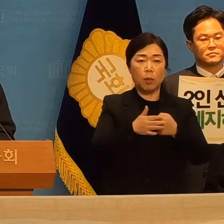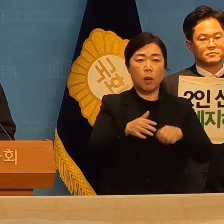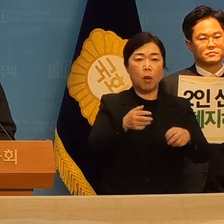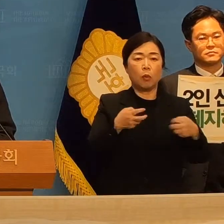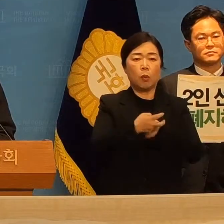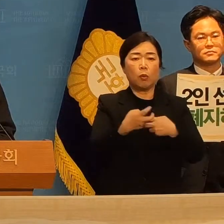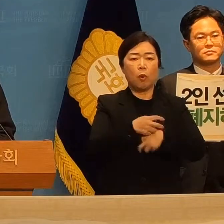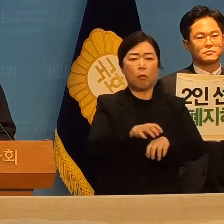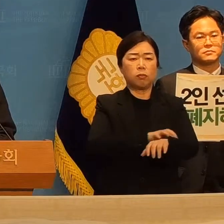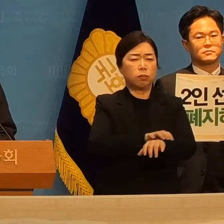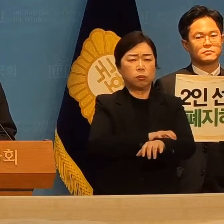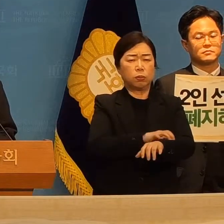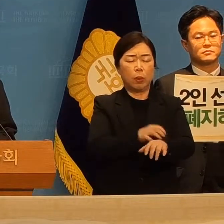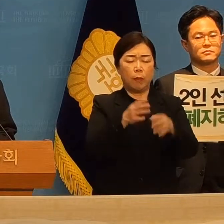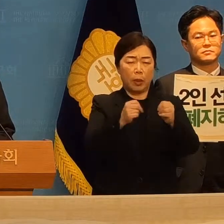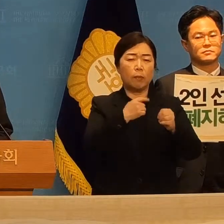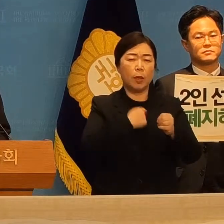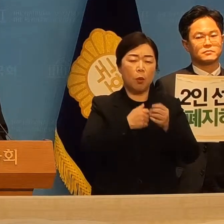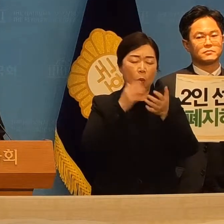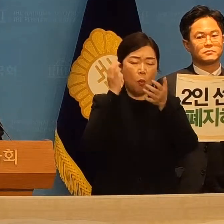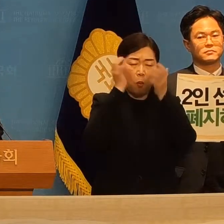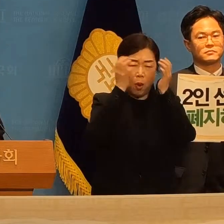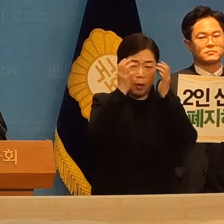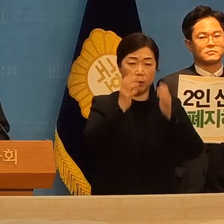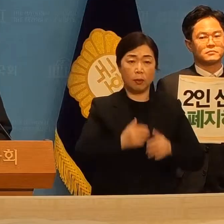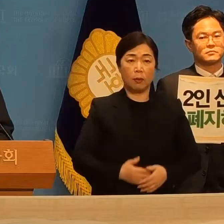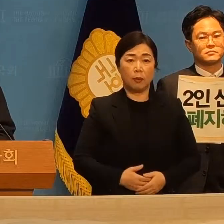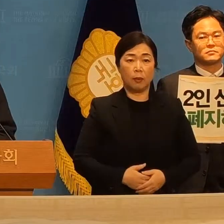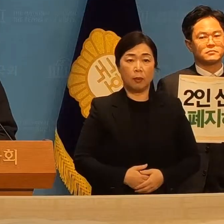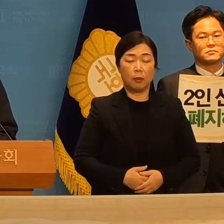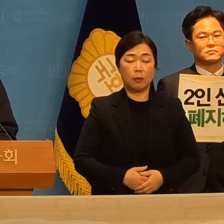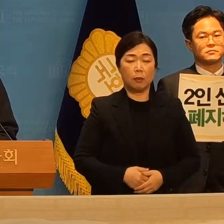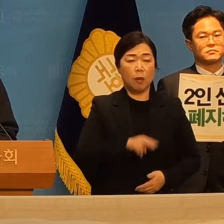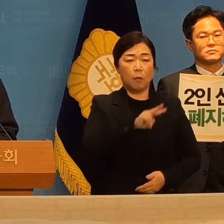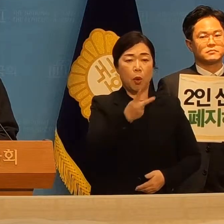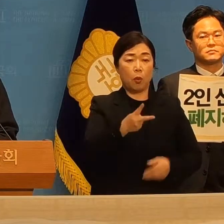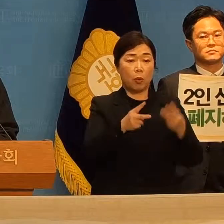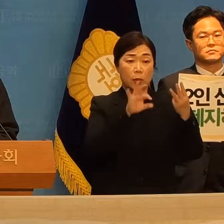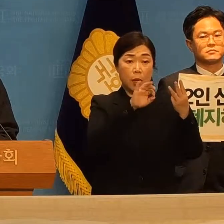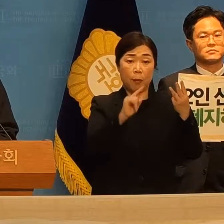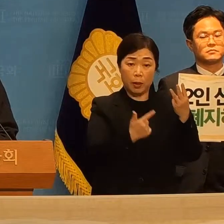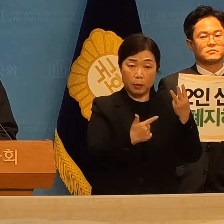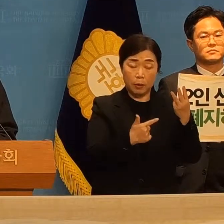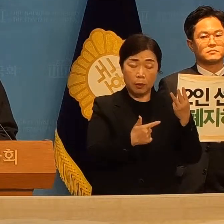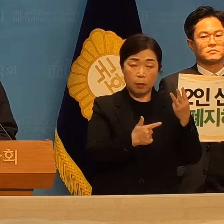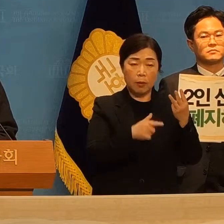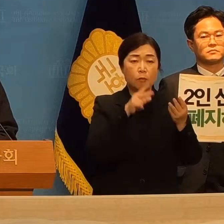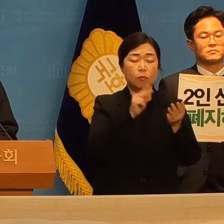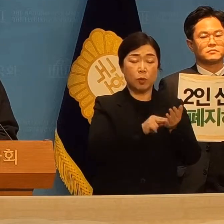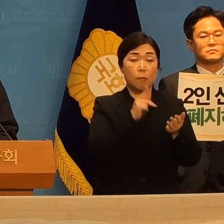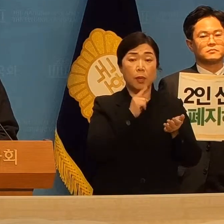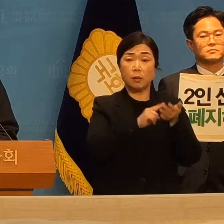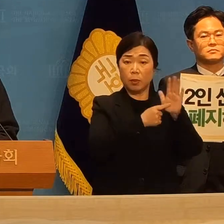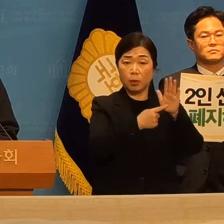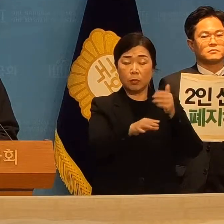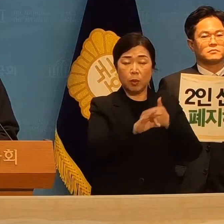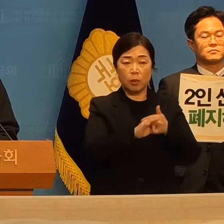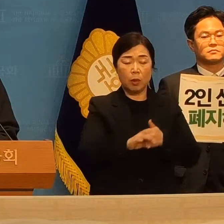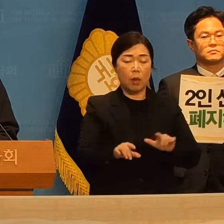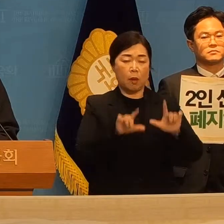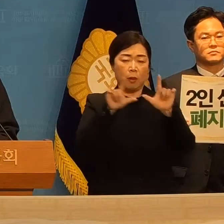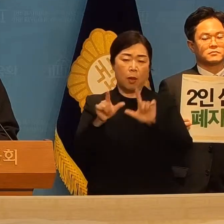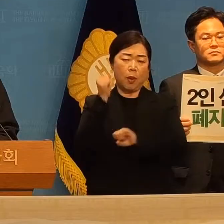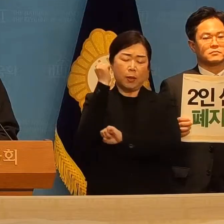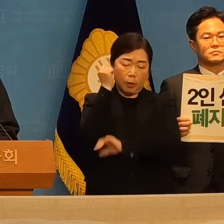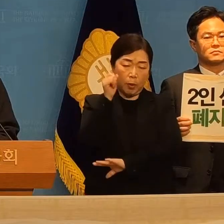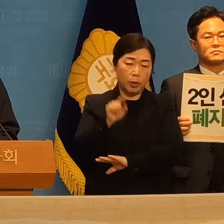곳입니다. 혼란만 가중될 뿐입니다. 변경안 3안의 문제점 말씀드리겠습니다. 오랜 생활권을